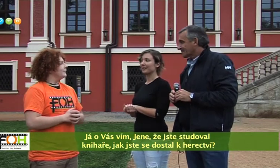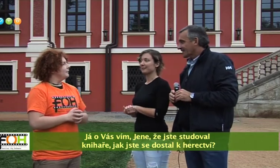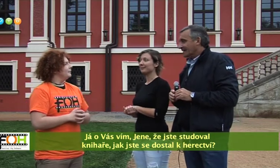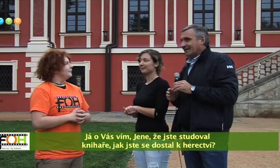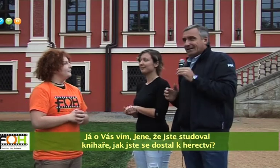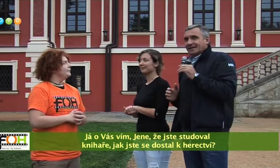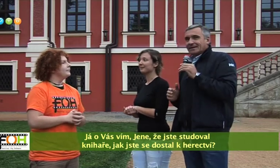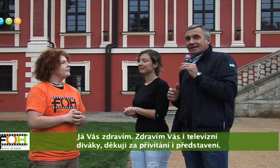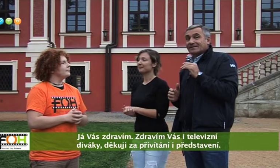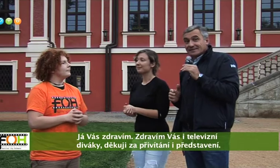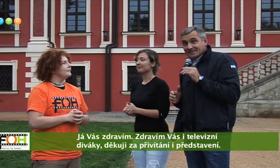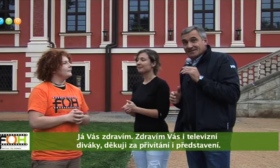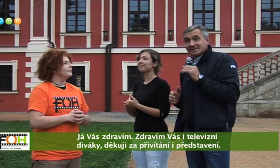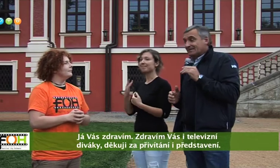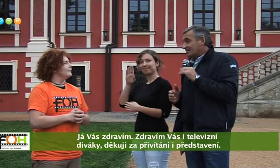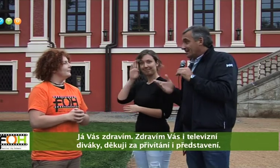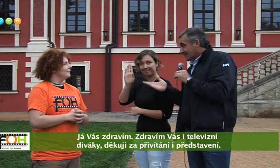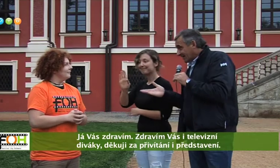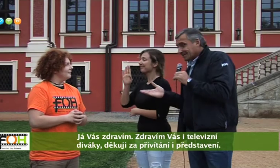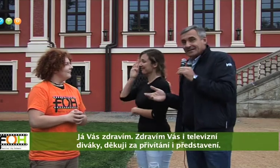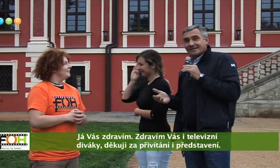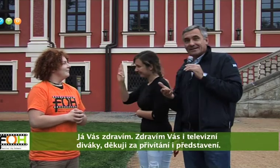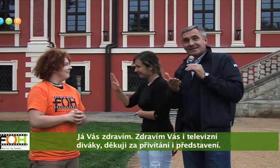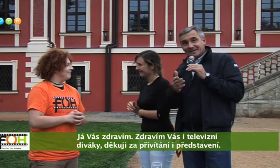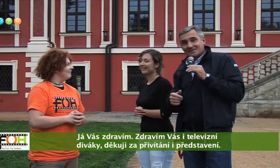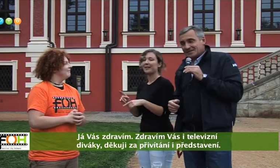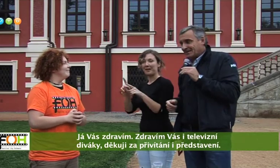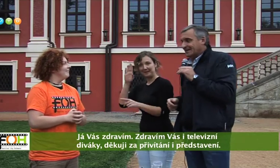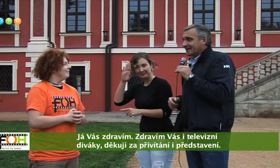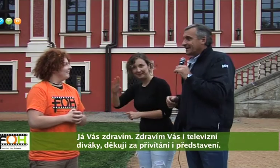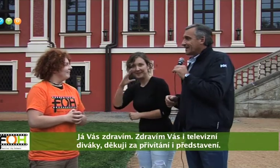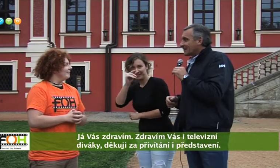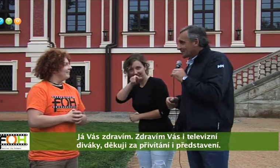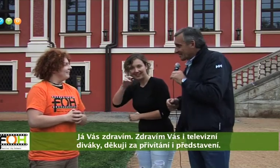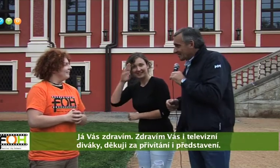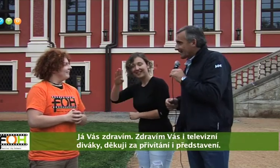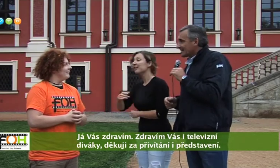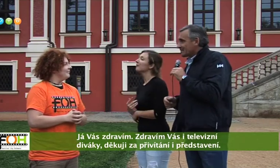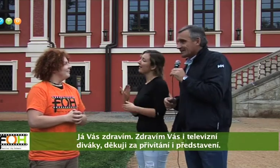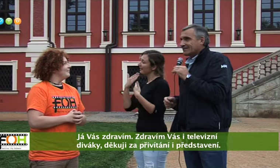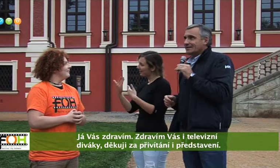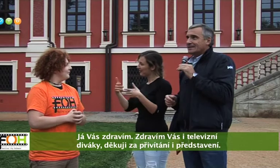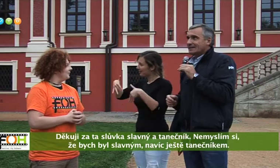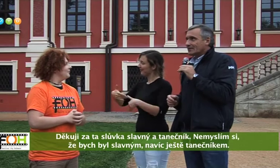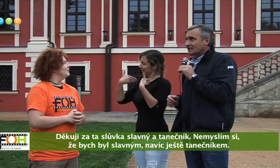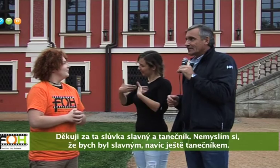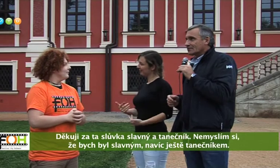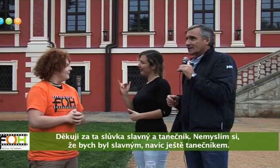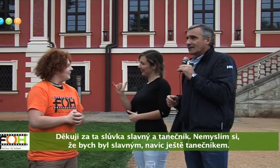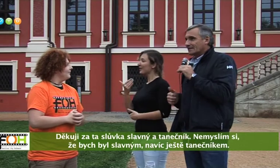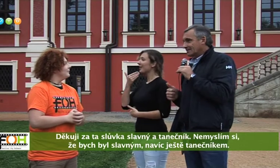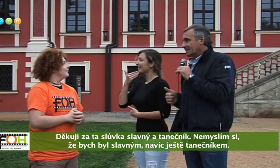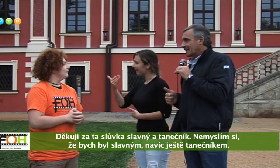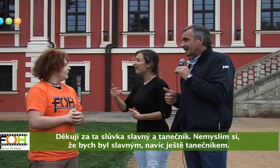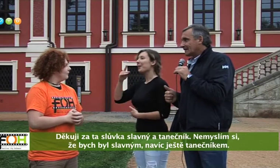herectví? Já vás zdravím, zdravím vás i televizní diváky. Děkuji za přivítání, představení, děkuji za ta